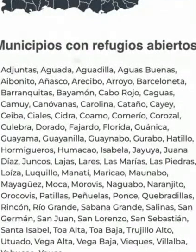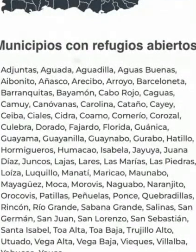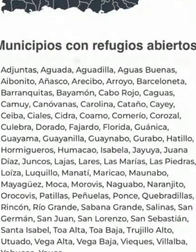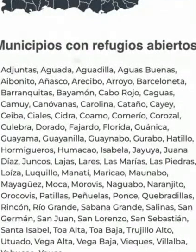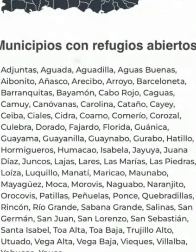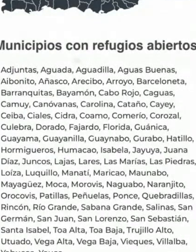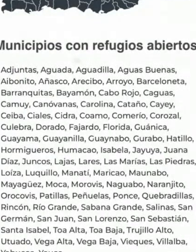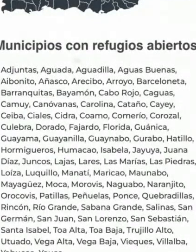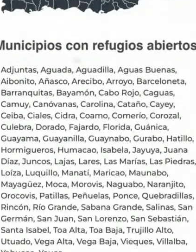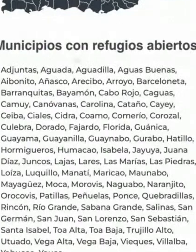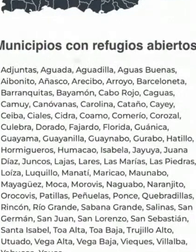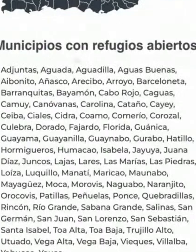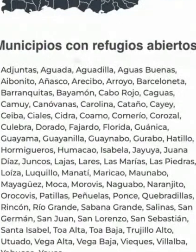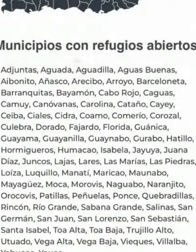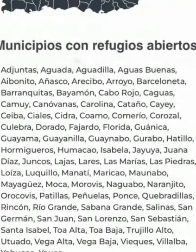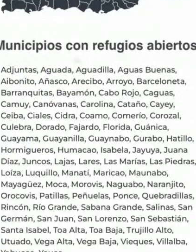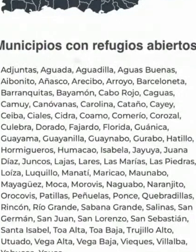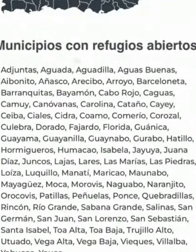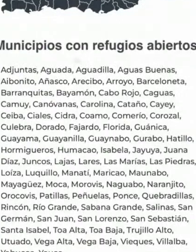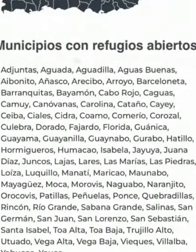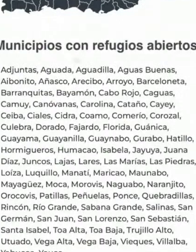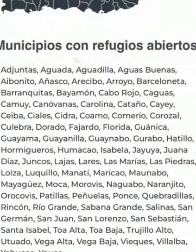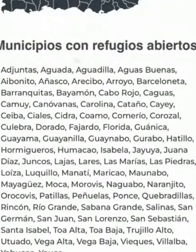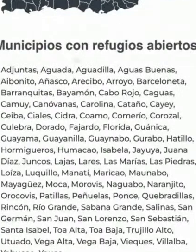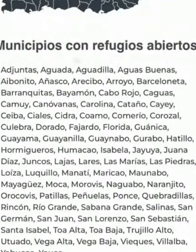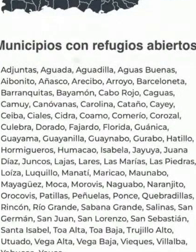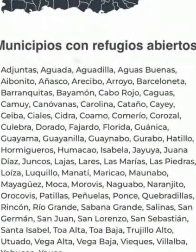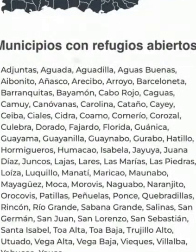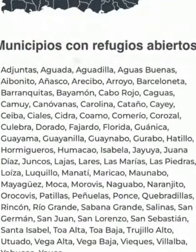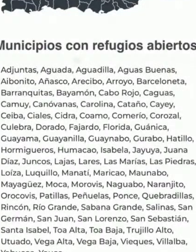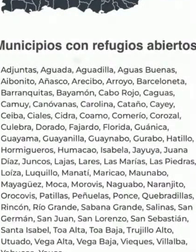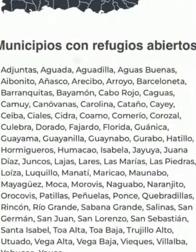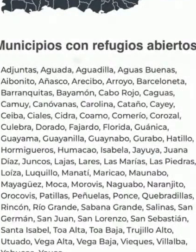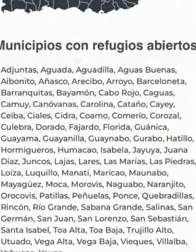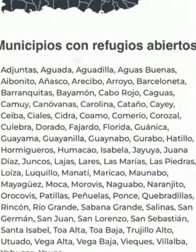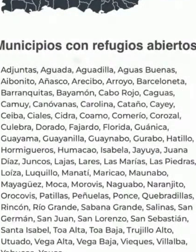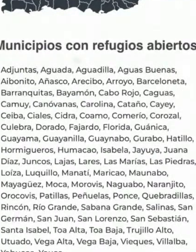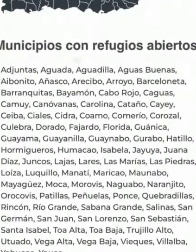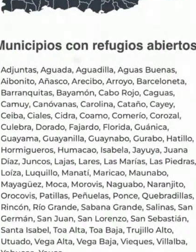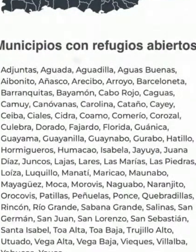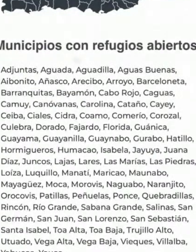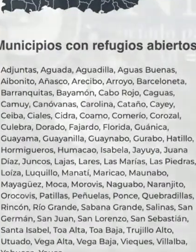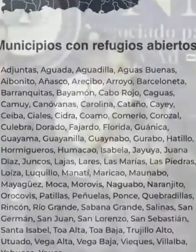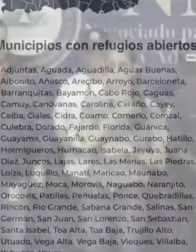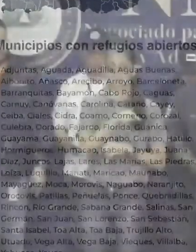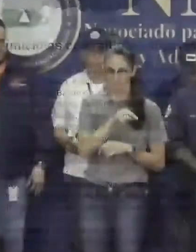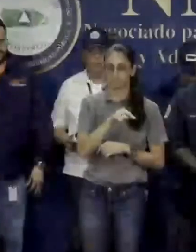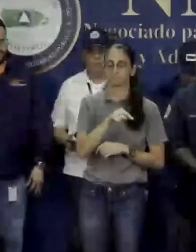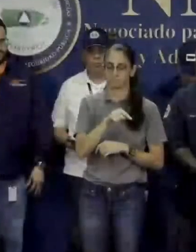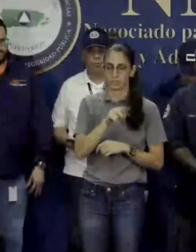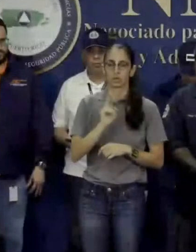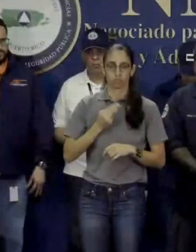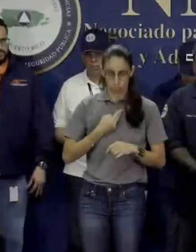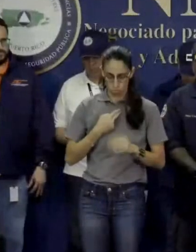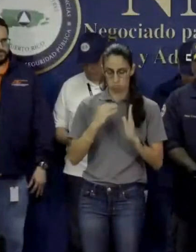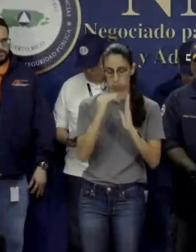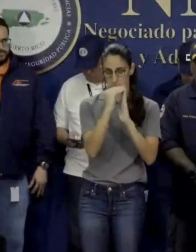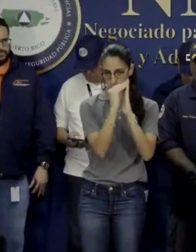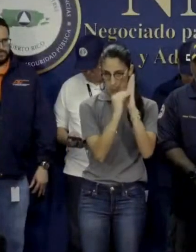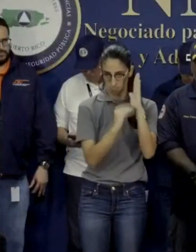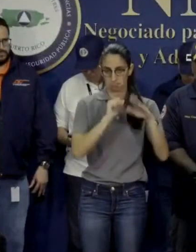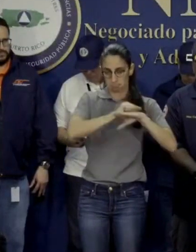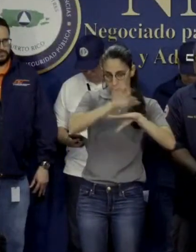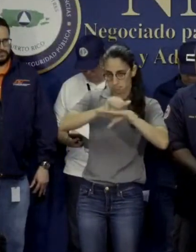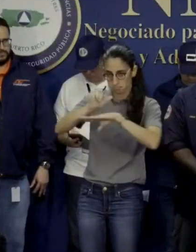Lorenzo, como también estamos cerrando puentes en otras áreas de Utuado y en Jayuya. Todo eso va a estar en los reportes que estamos